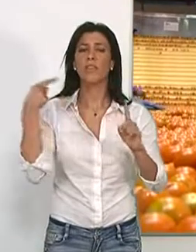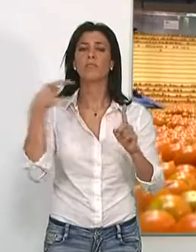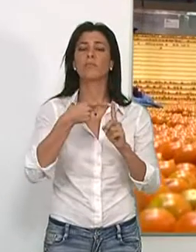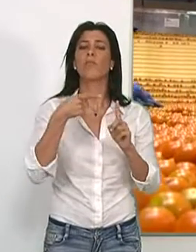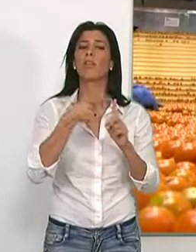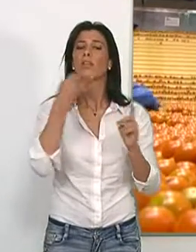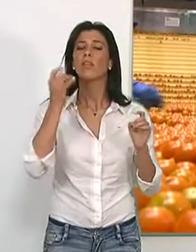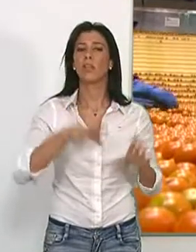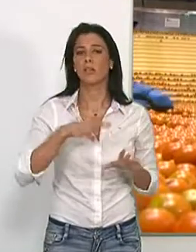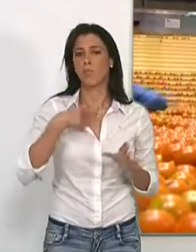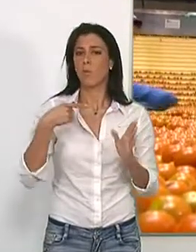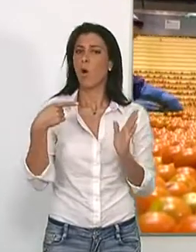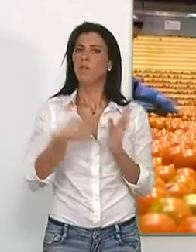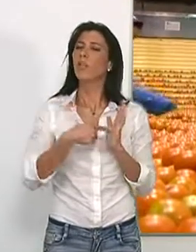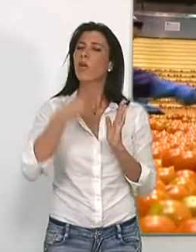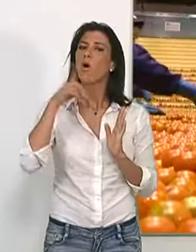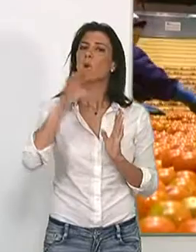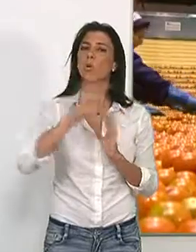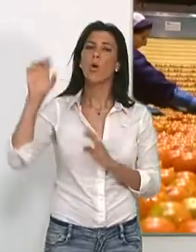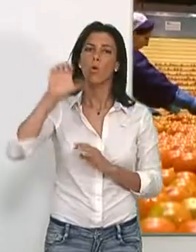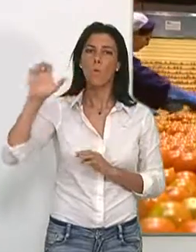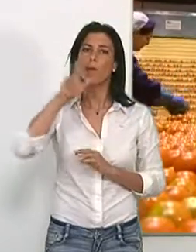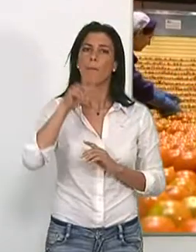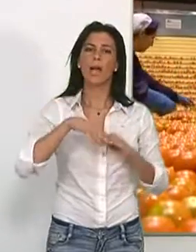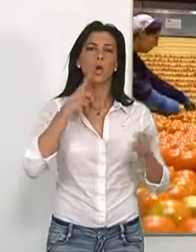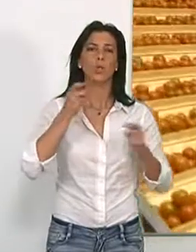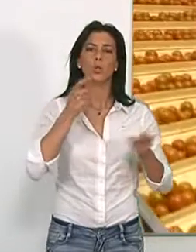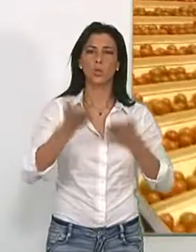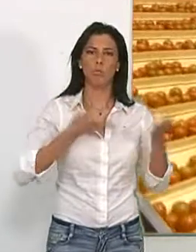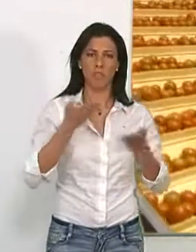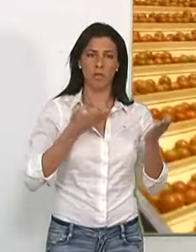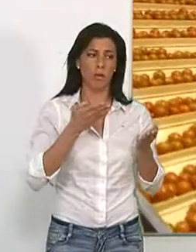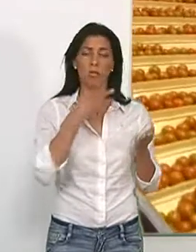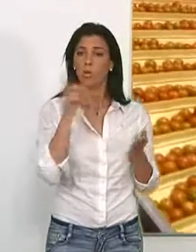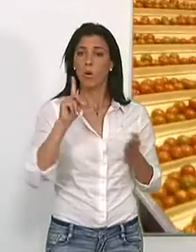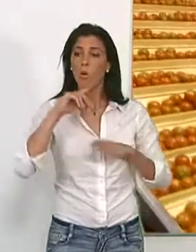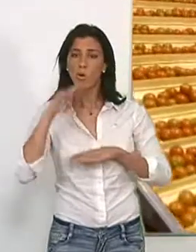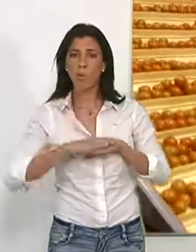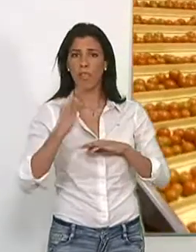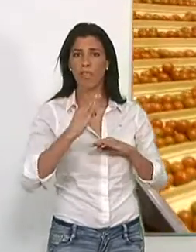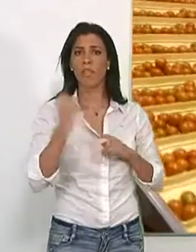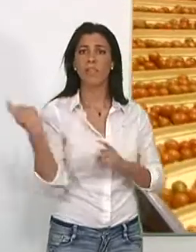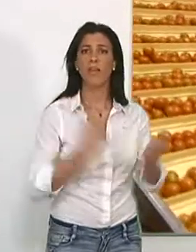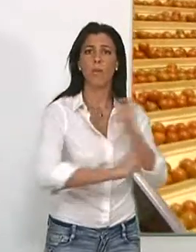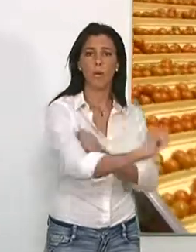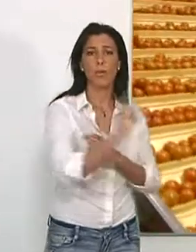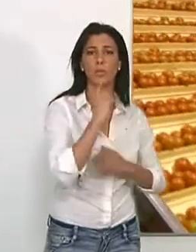Unión Europea para el control de la subvenciones cuando es la propia administración autonómica la que le ha puesto la